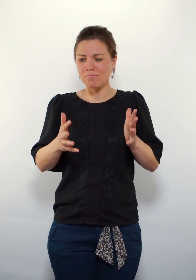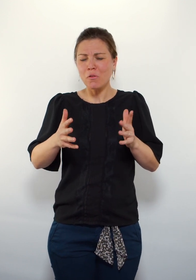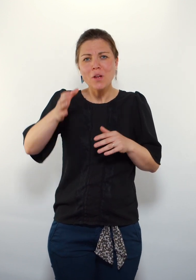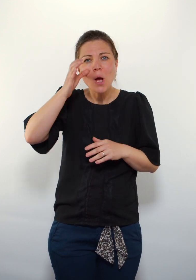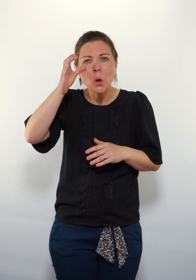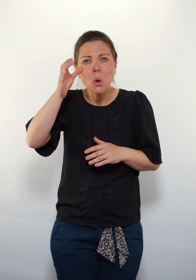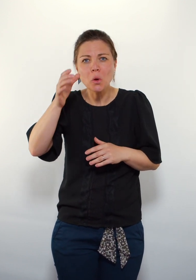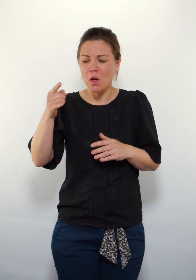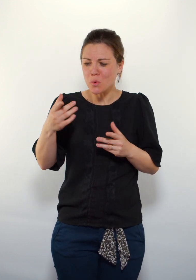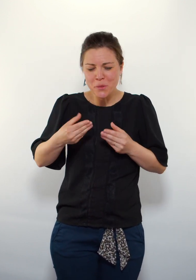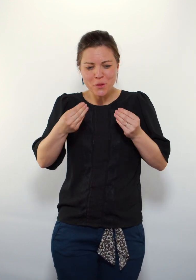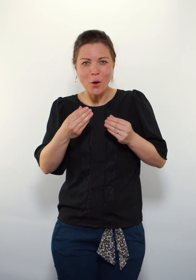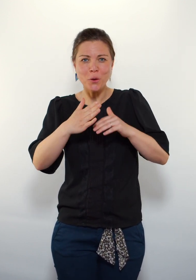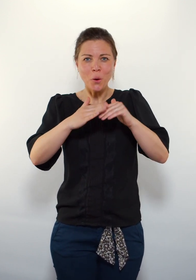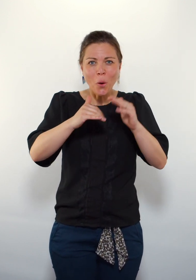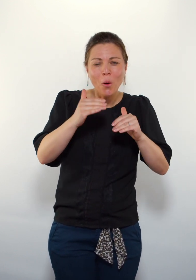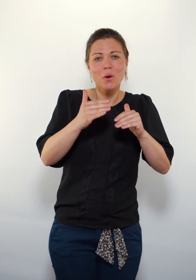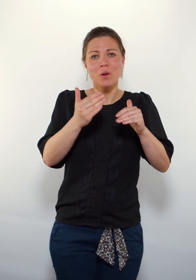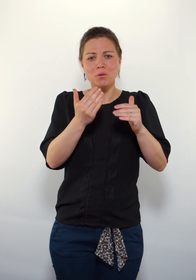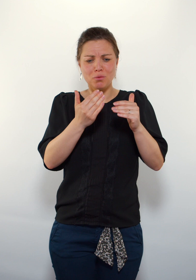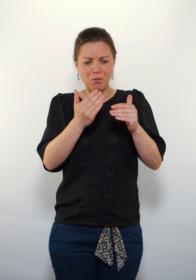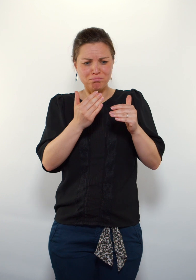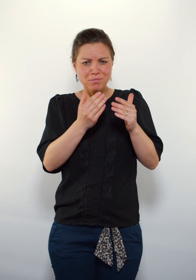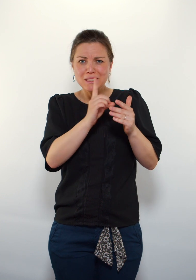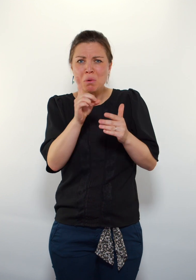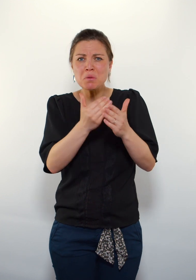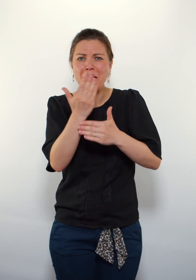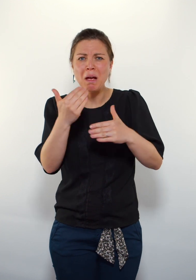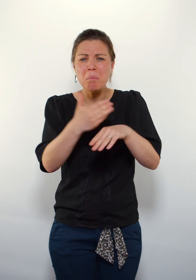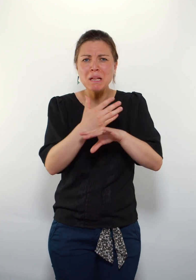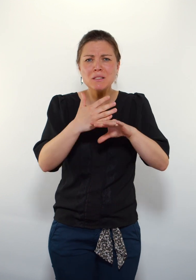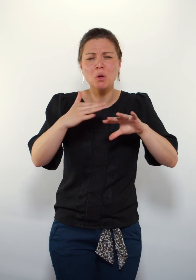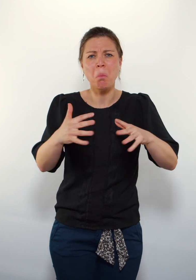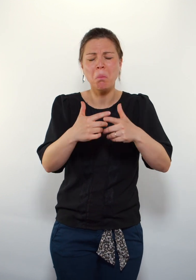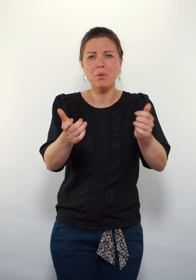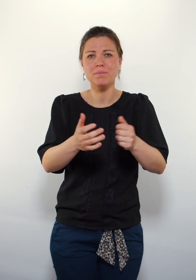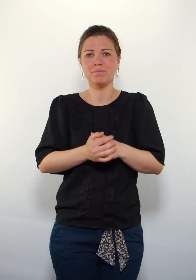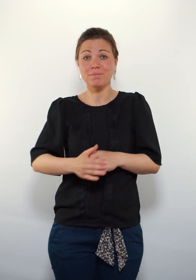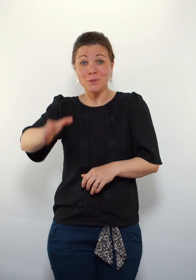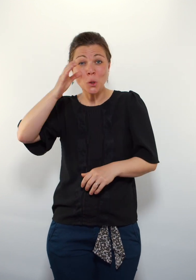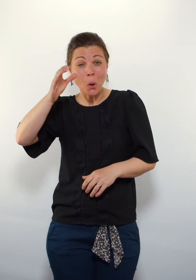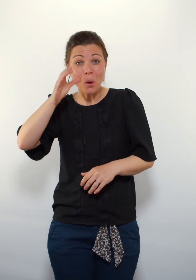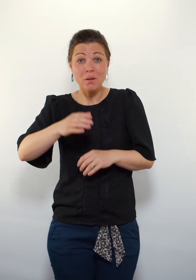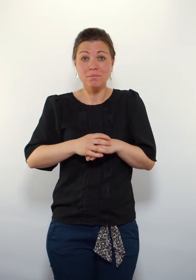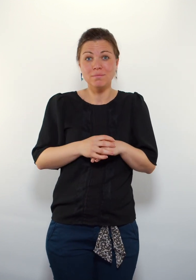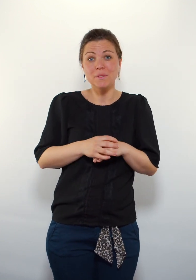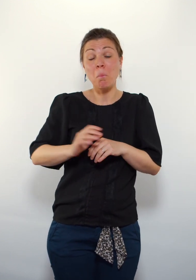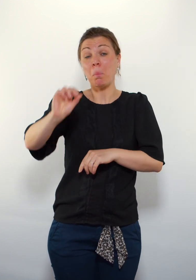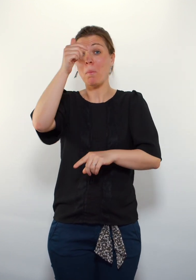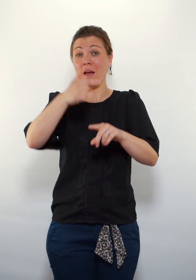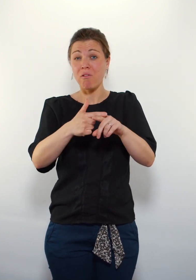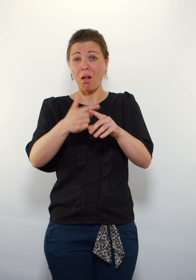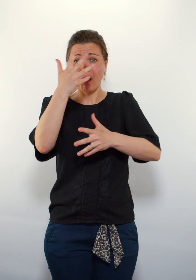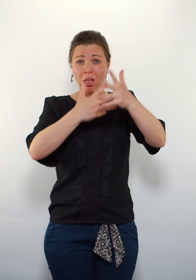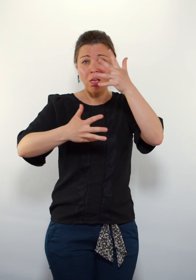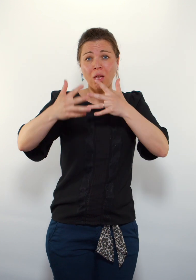rend si heureux tous les dimanches matins. Première fois, grand bouleversement. Alors là, j'ai pleuré pendant 1h30. J'avais l'impression qu'on racontait